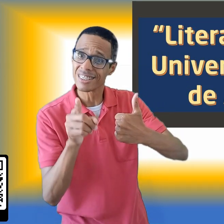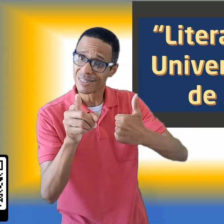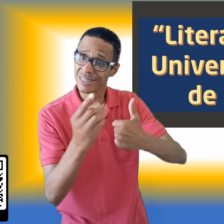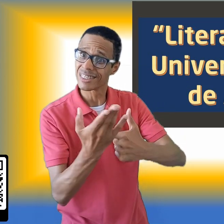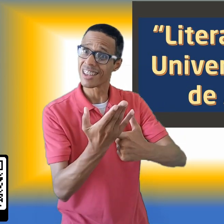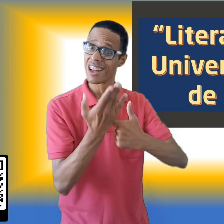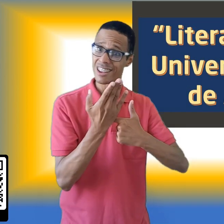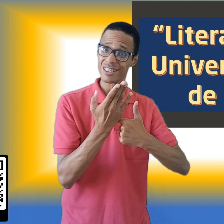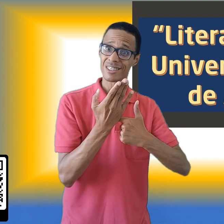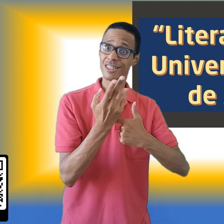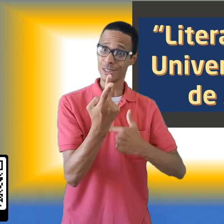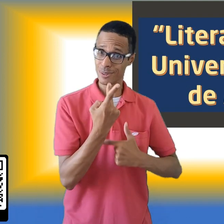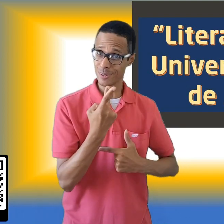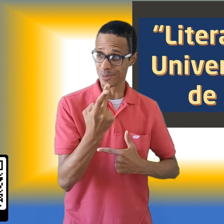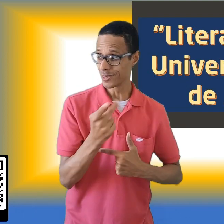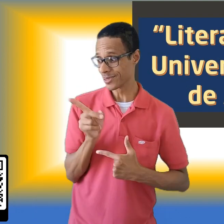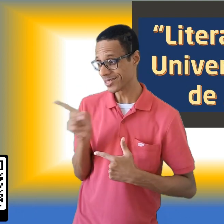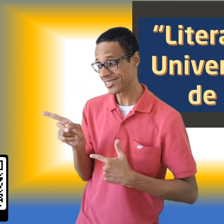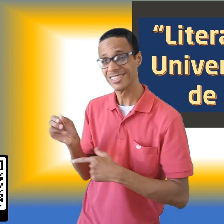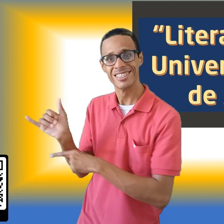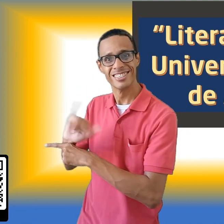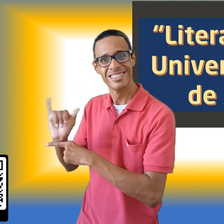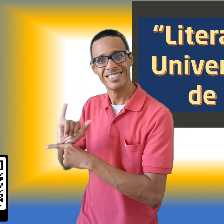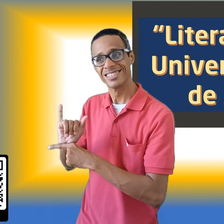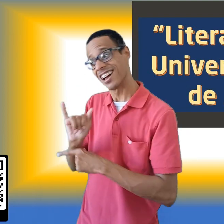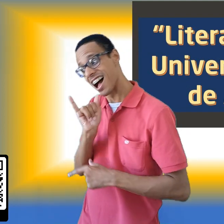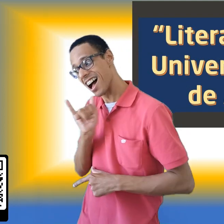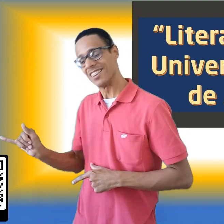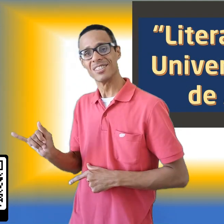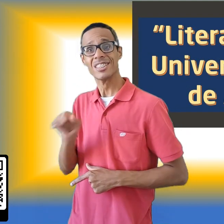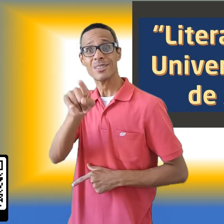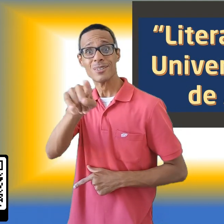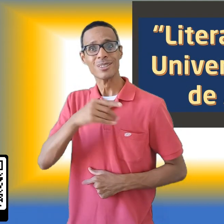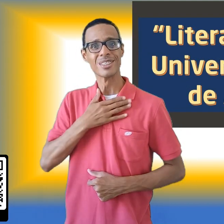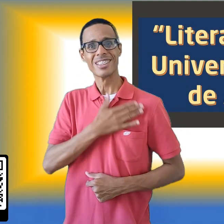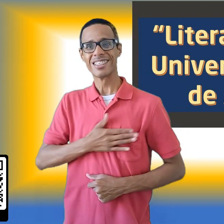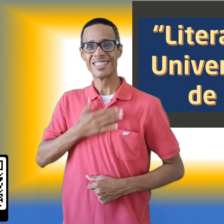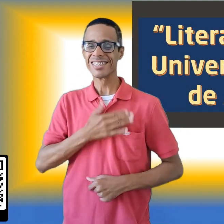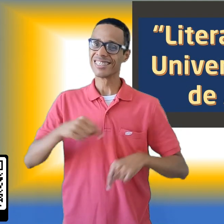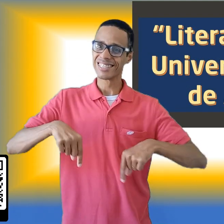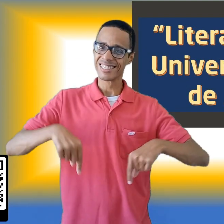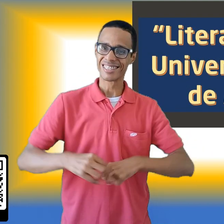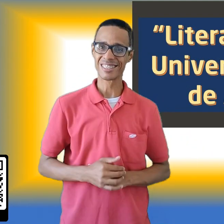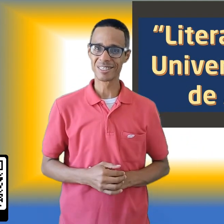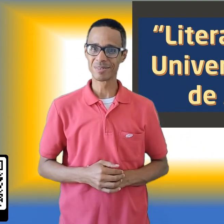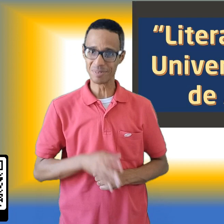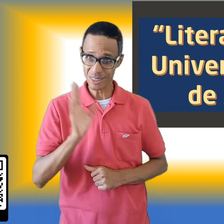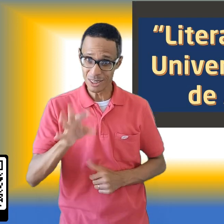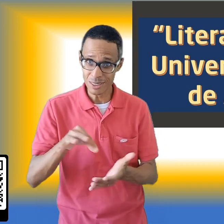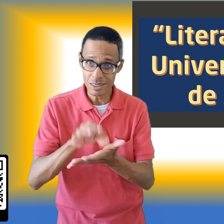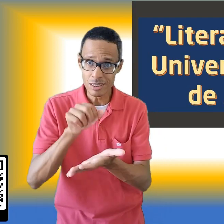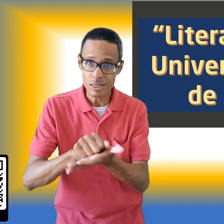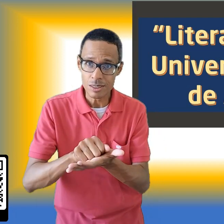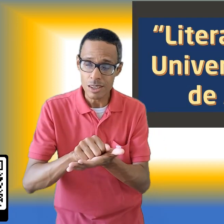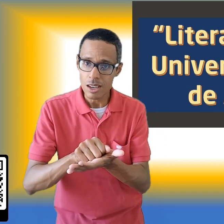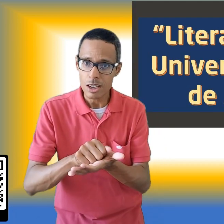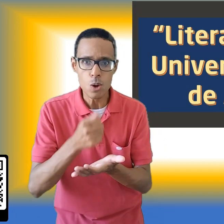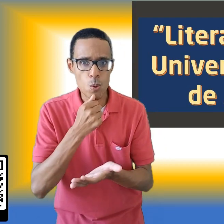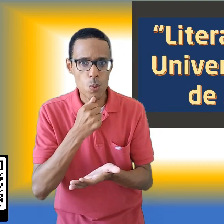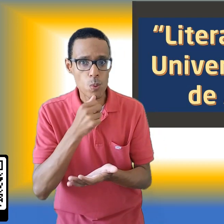ao YouTube que você está gostando do conteúdo do canal. Se ainda não é inscrito, é só clicar